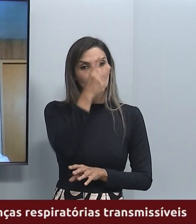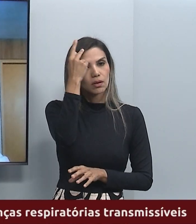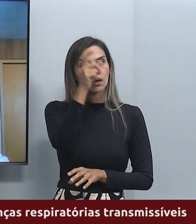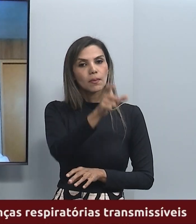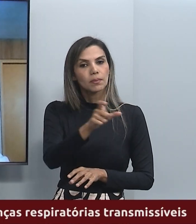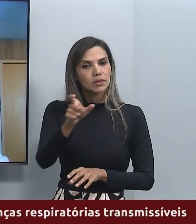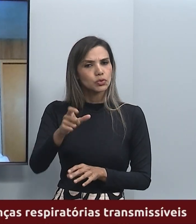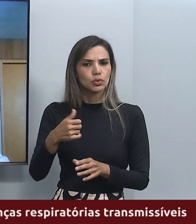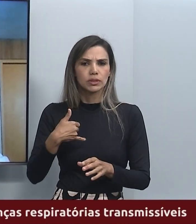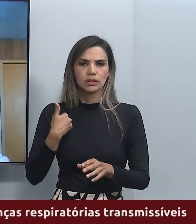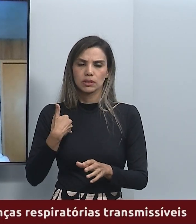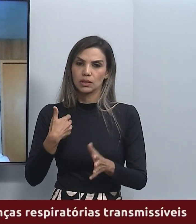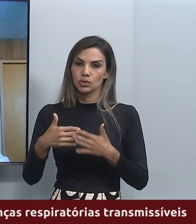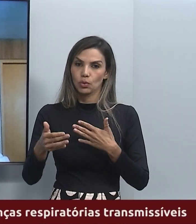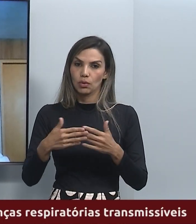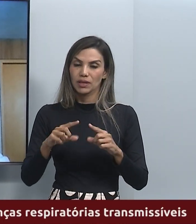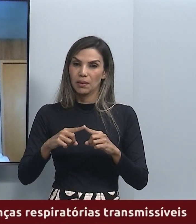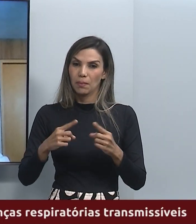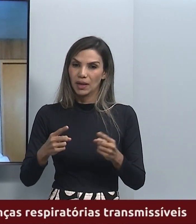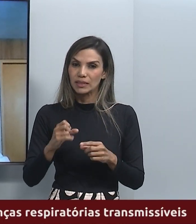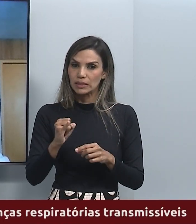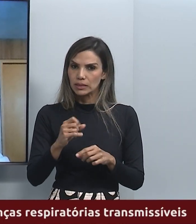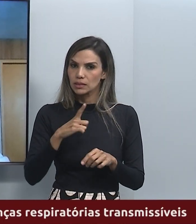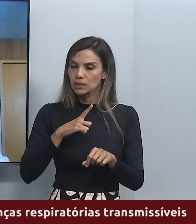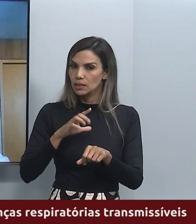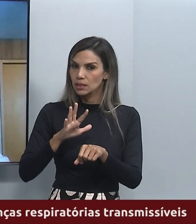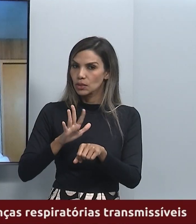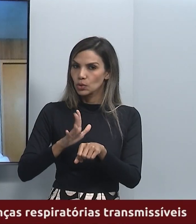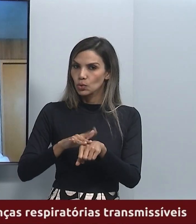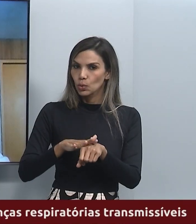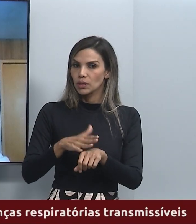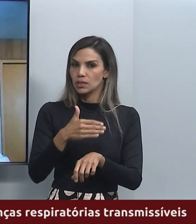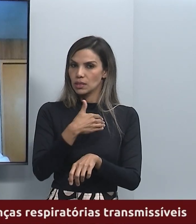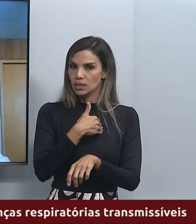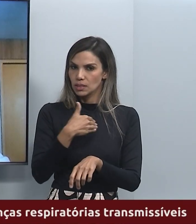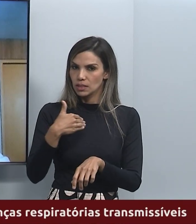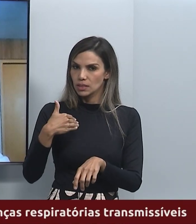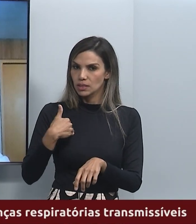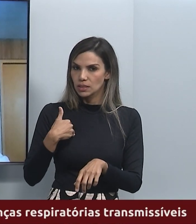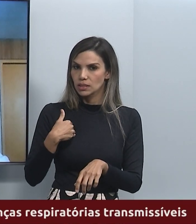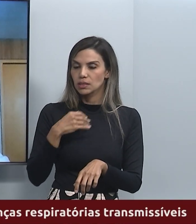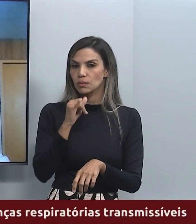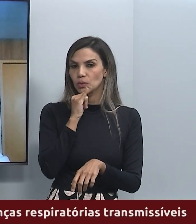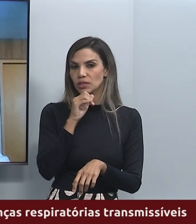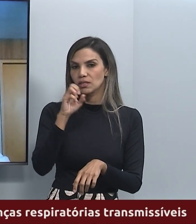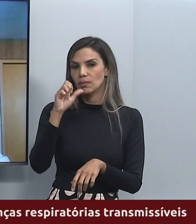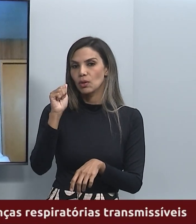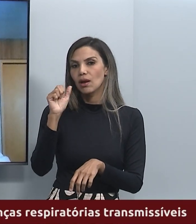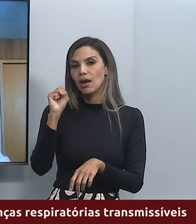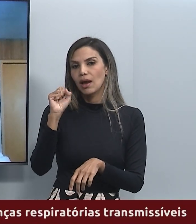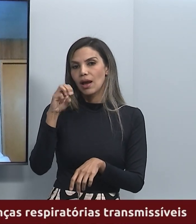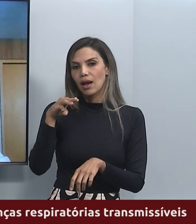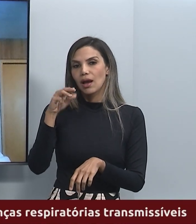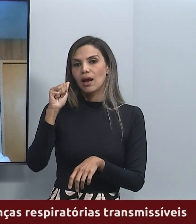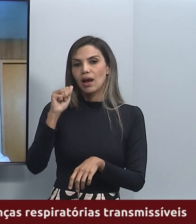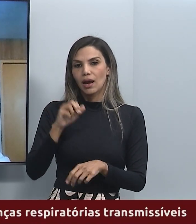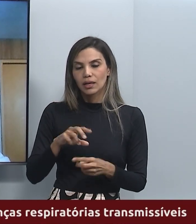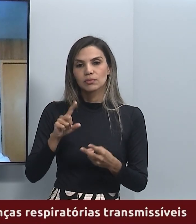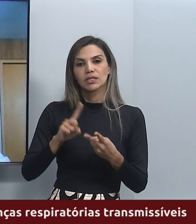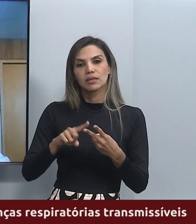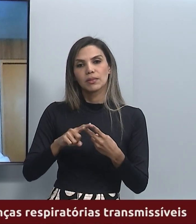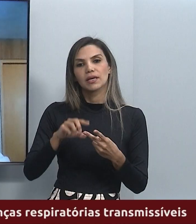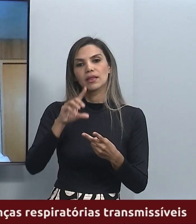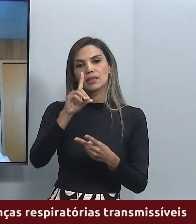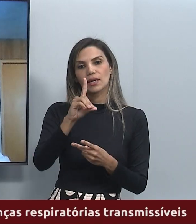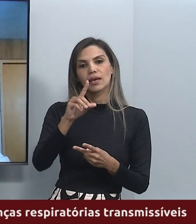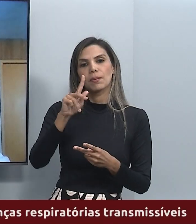de qualquer idade, mas que sejam portadores de doenças respiratórias crônicas, as principais são a asma e o DPOC, que